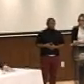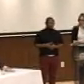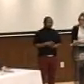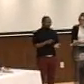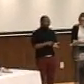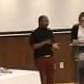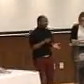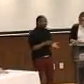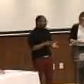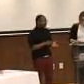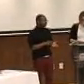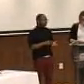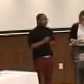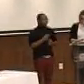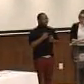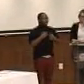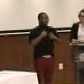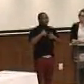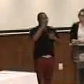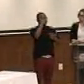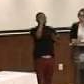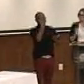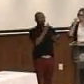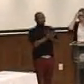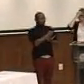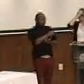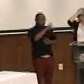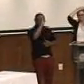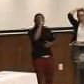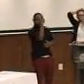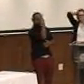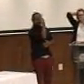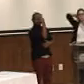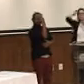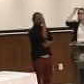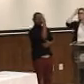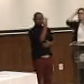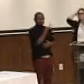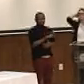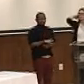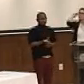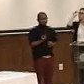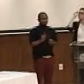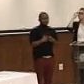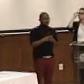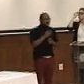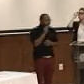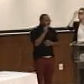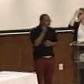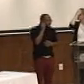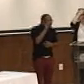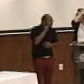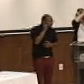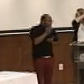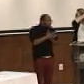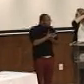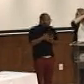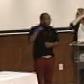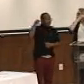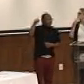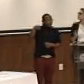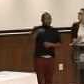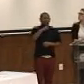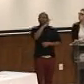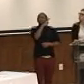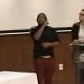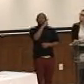Professor, eu acredito que o senhor tenha se enganado. Na verdade, essa experiência começou lá no campus Taguatinga.